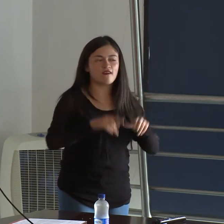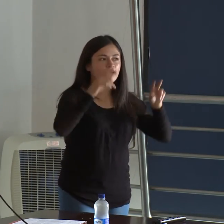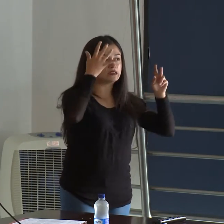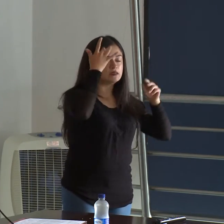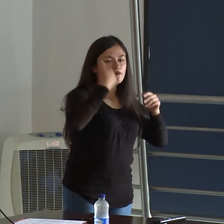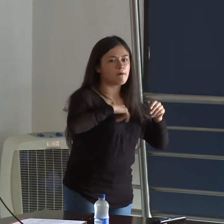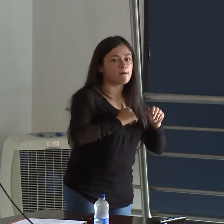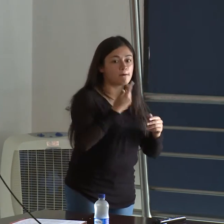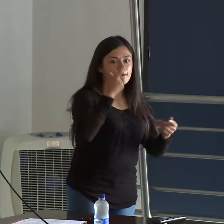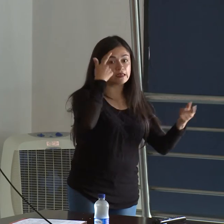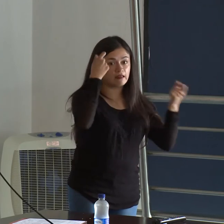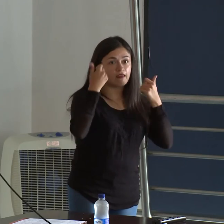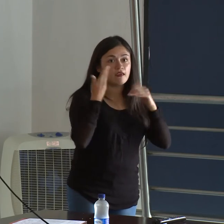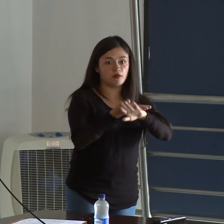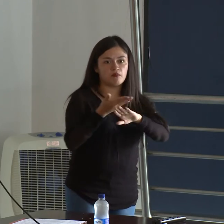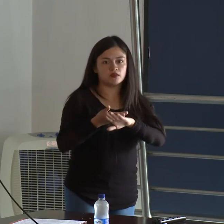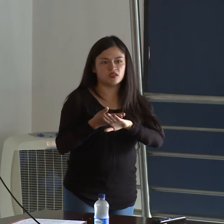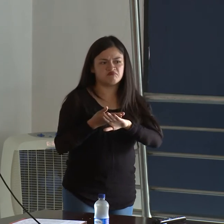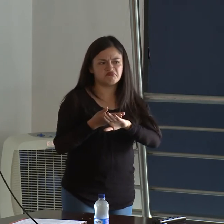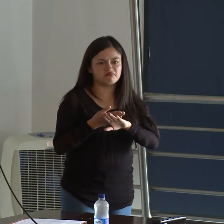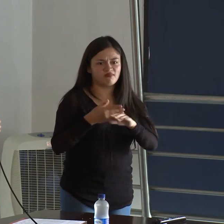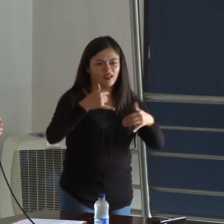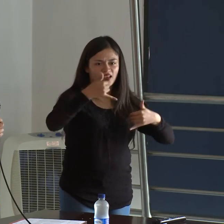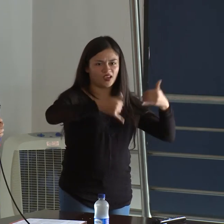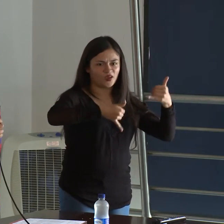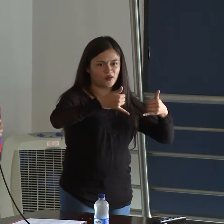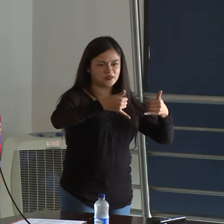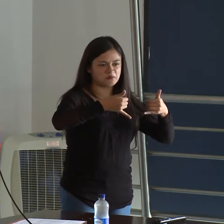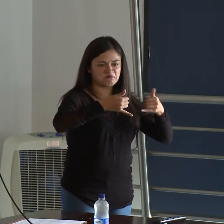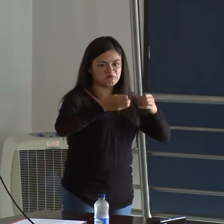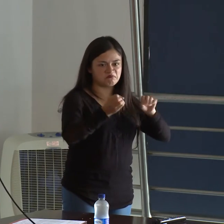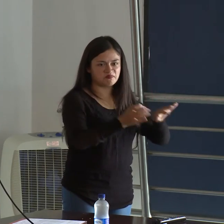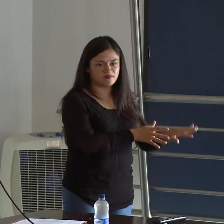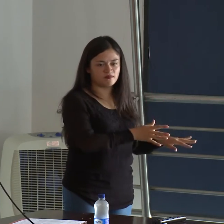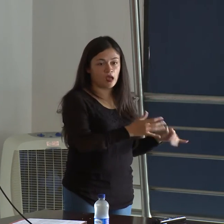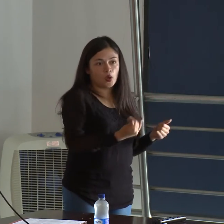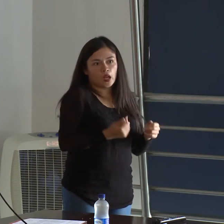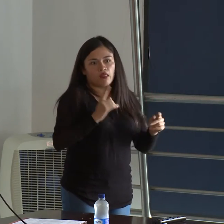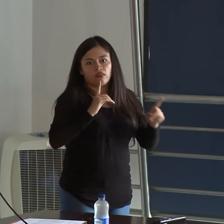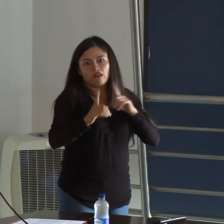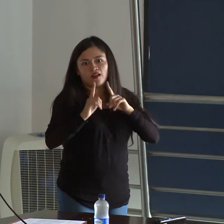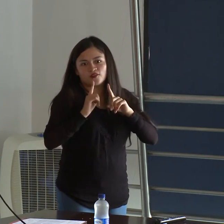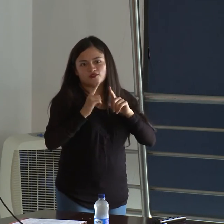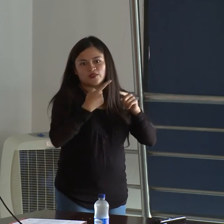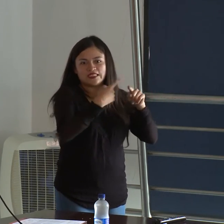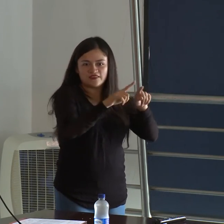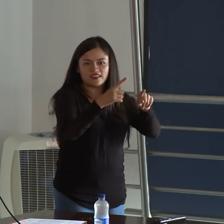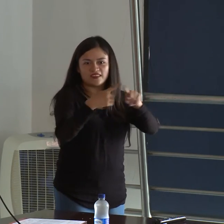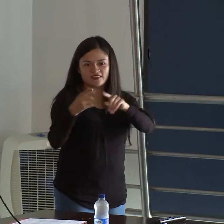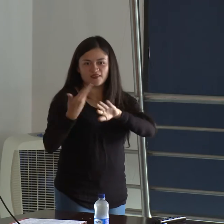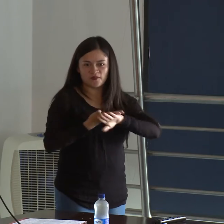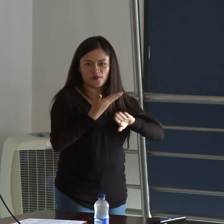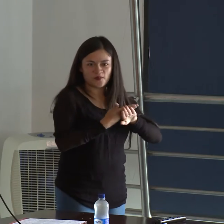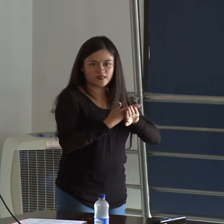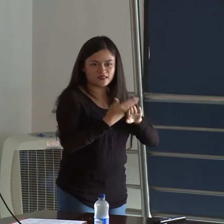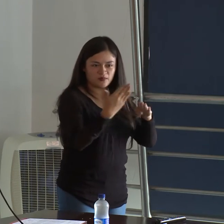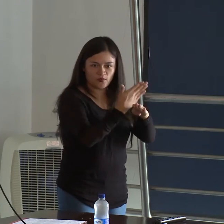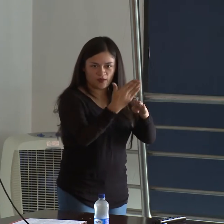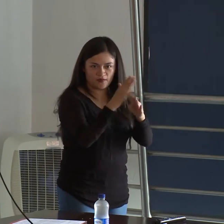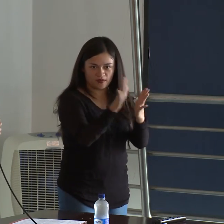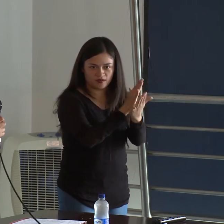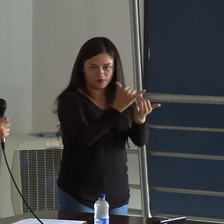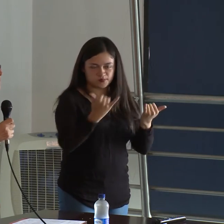y mira, miren dónde se ha respondido. El hecho es que la propuesta, o digamos la situación, no